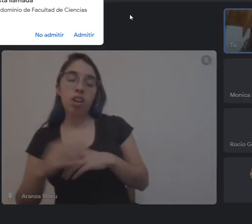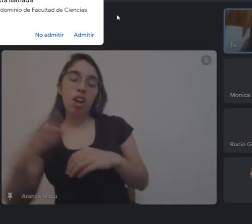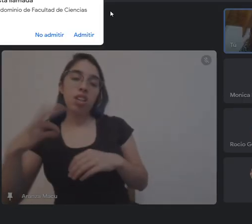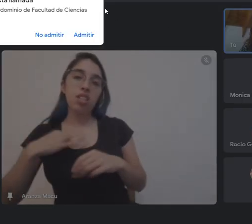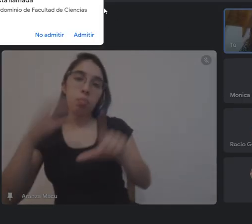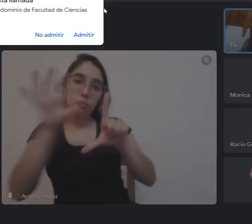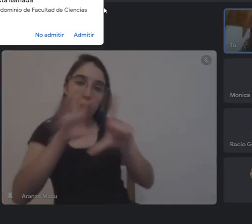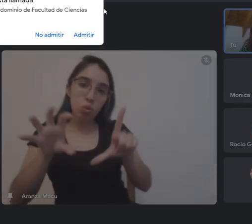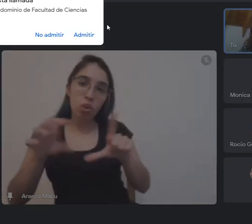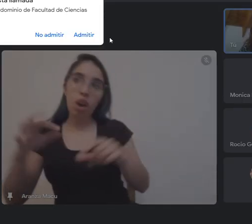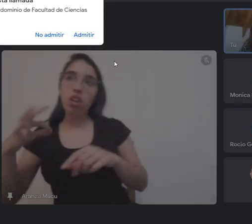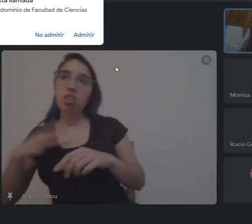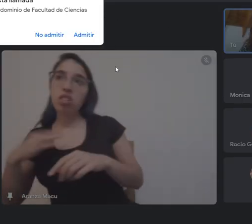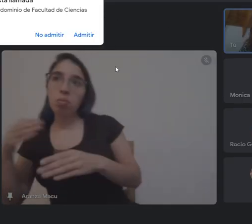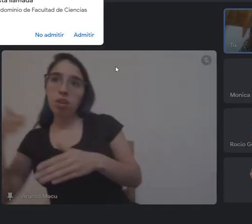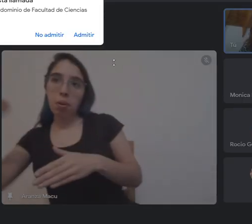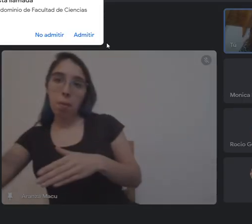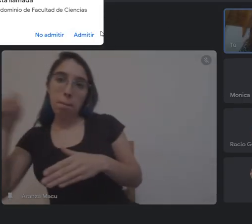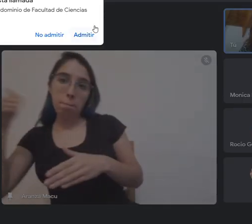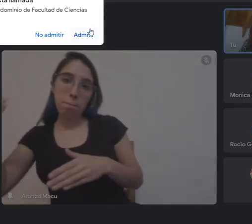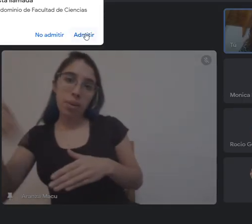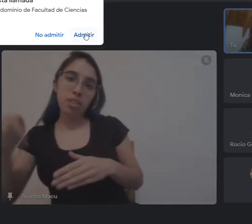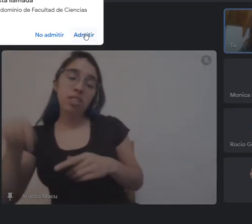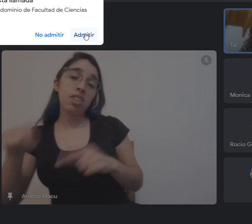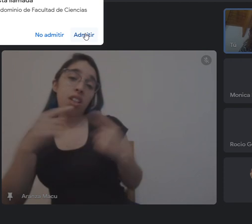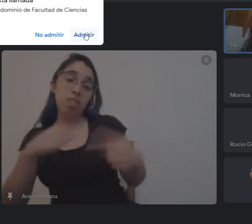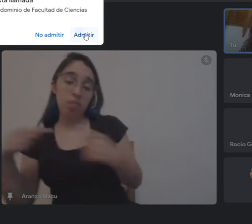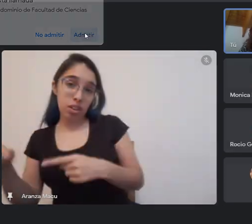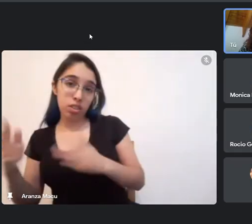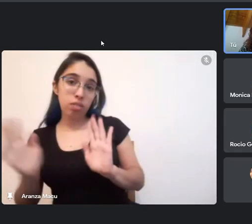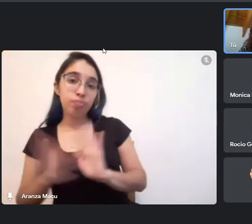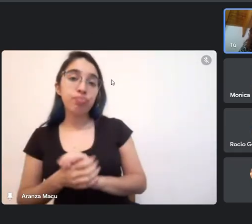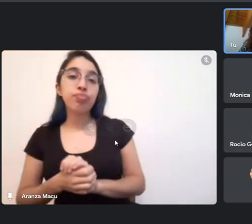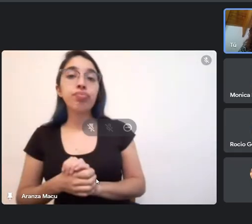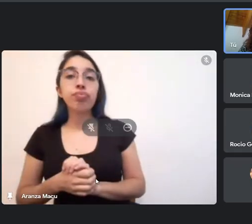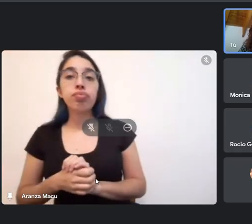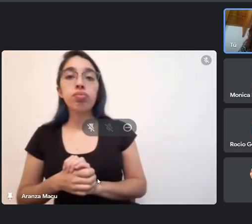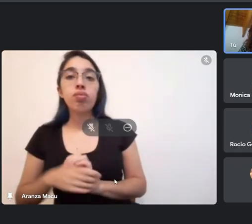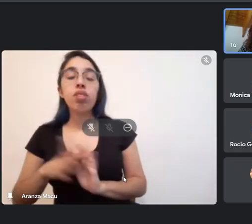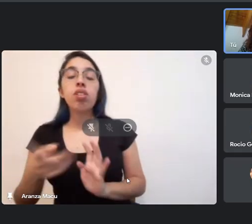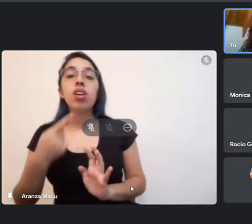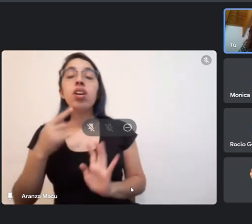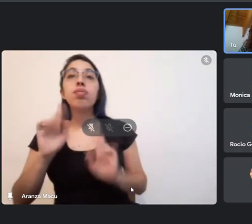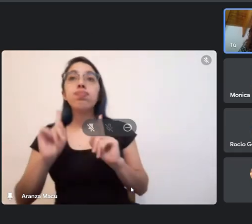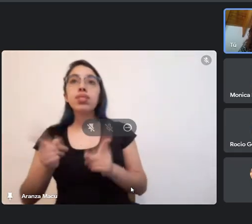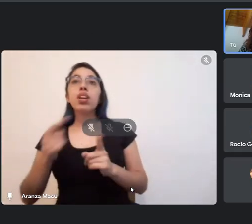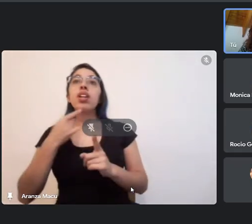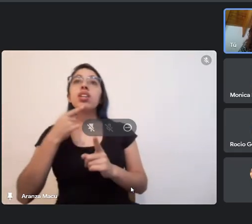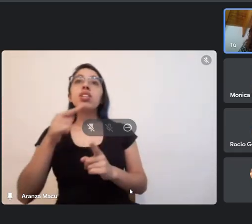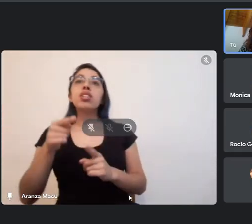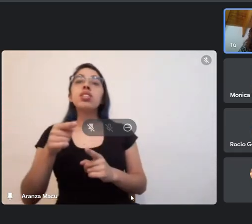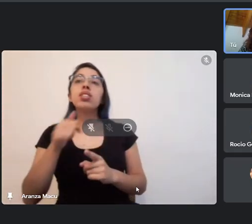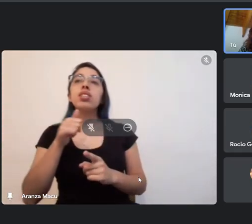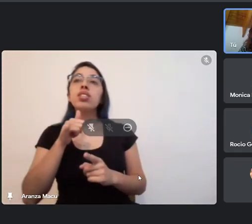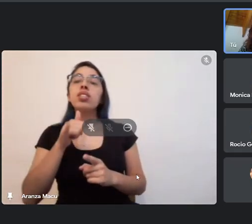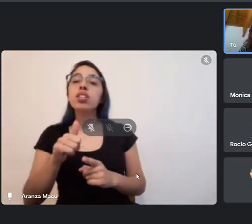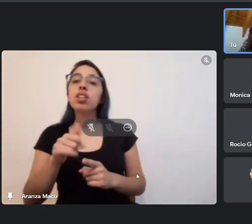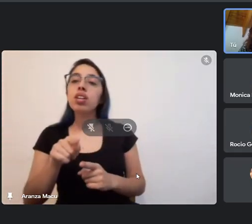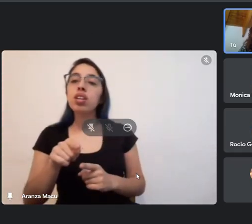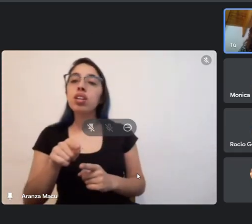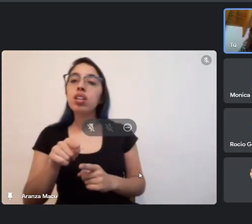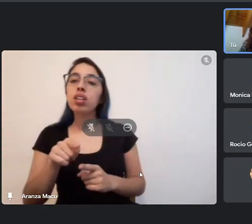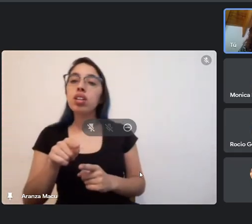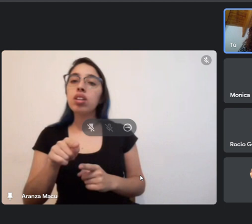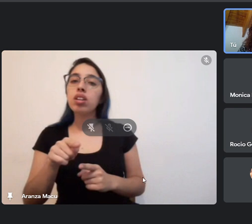las condiciones? También les quería comentar que el próximo parcial va a